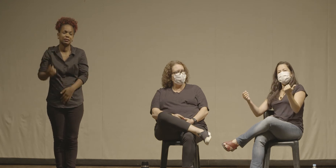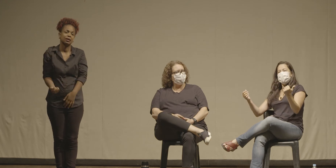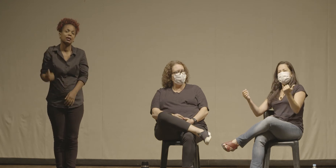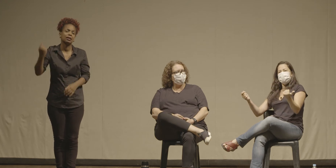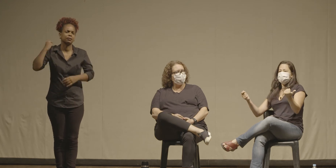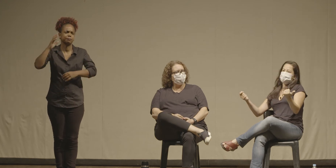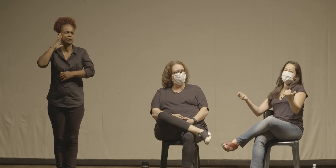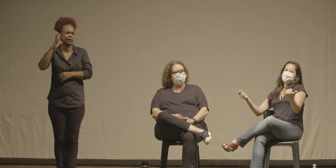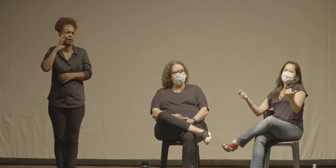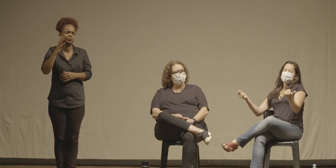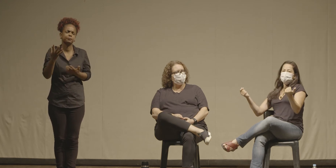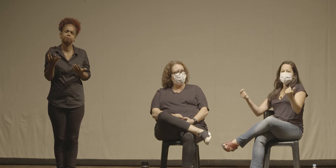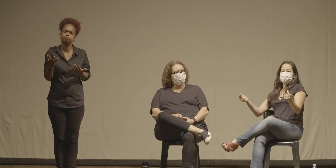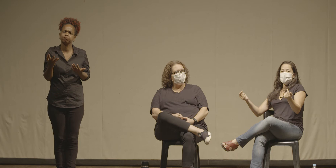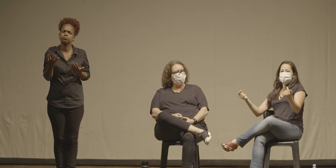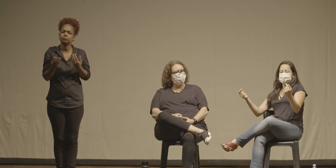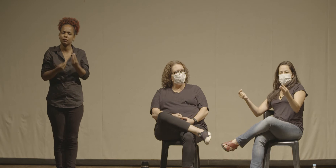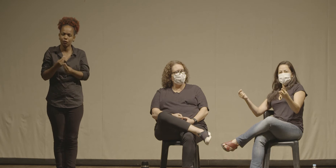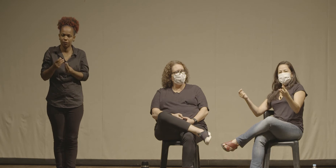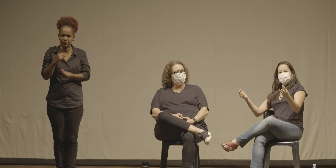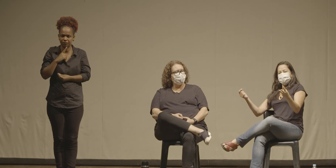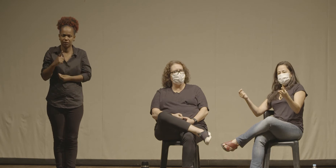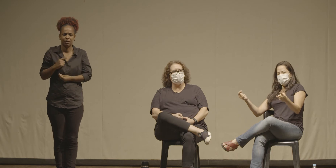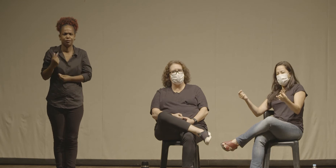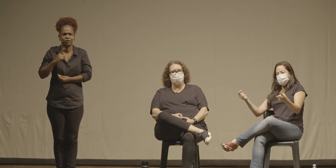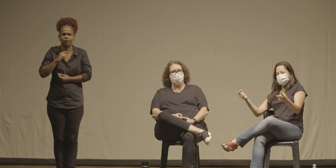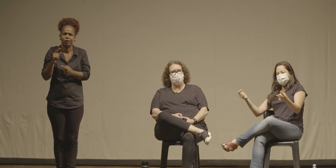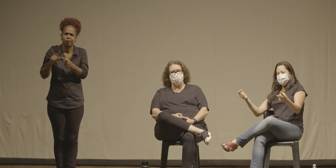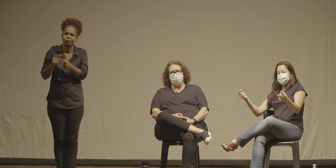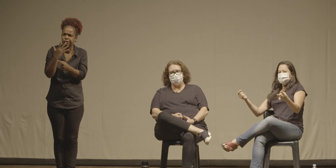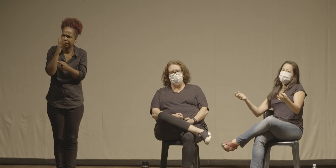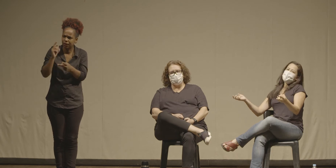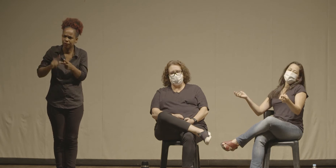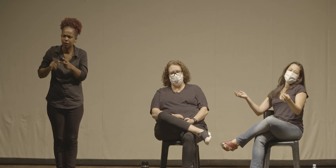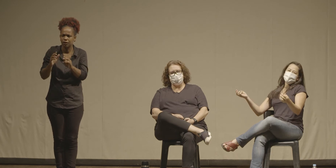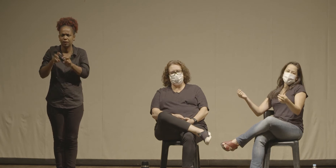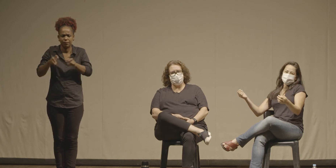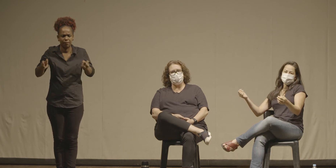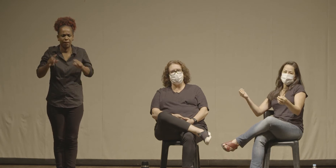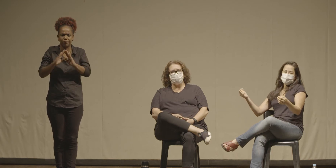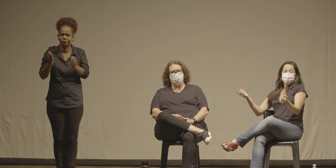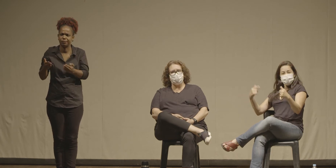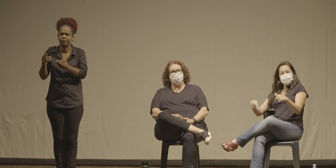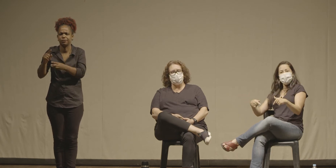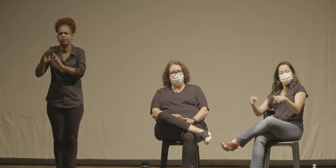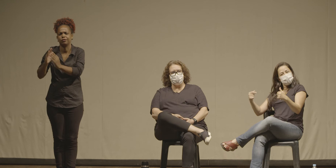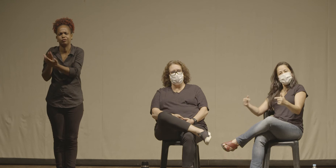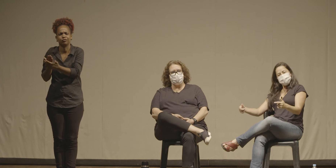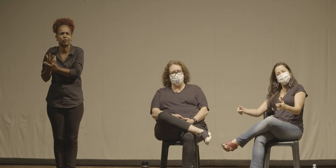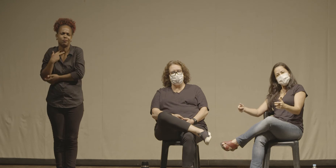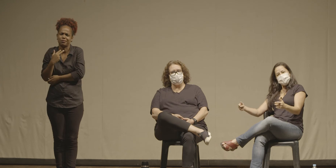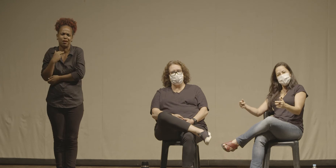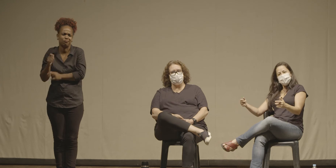atrás pensado, poxa, um espelho, 3 cadeiras de escola, não dá para fazer. E disseram,